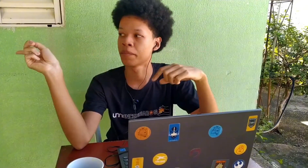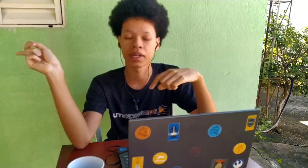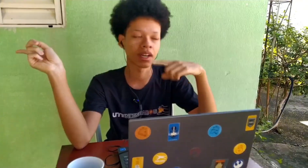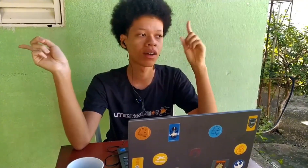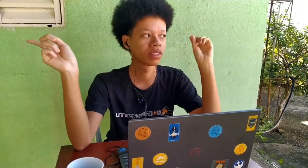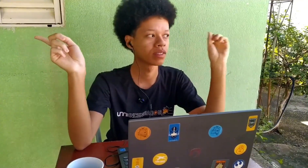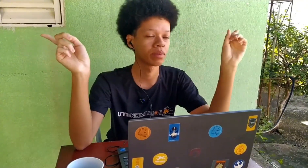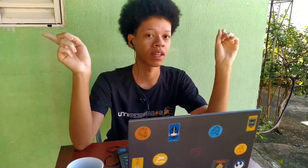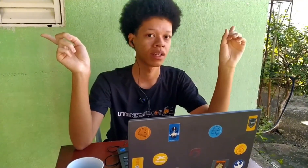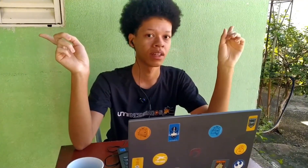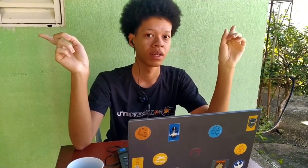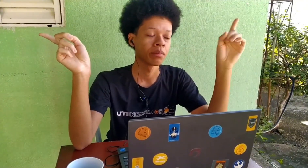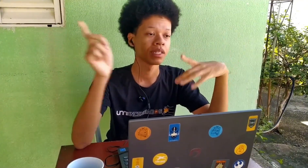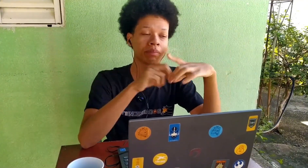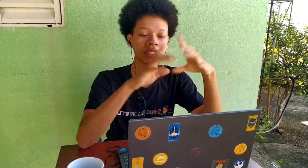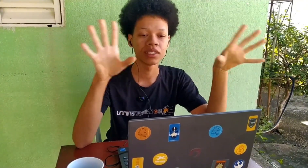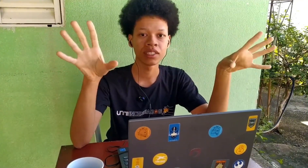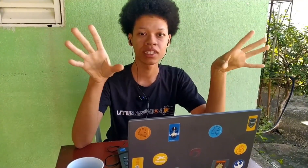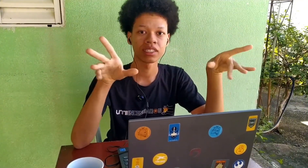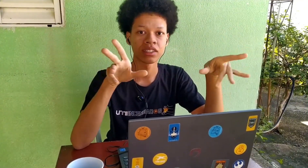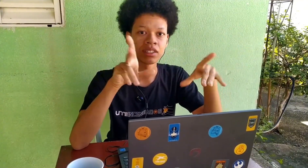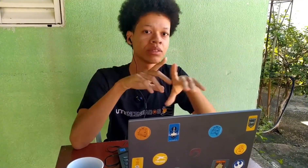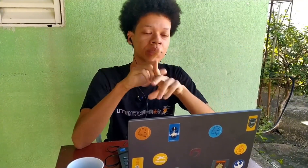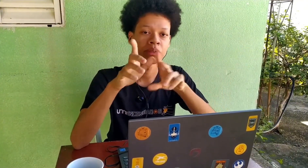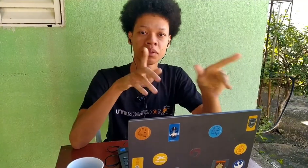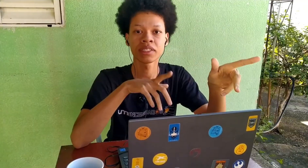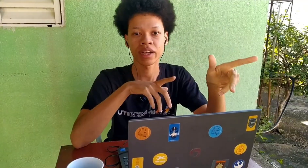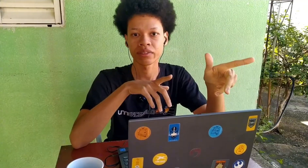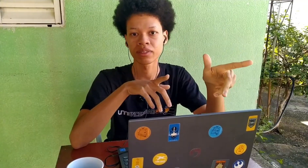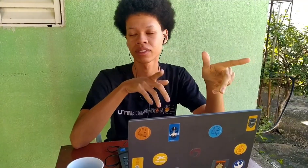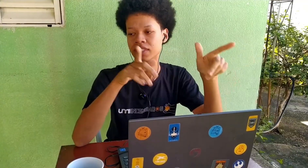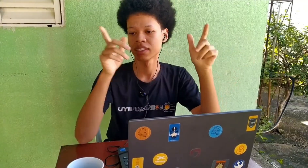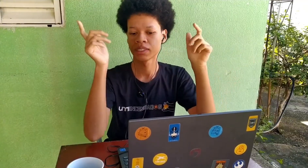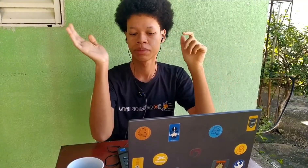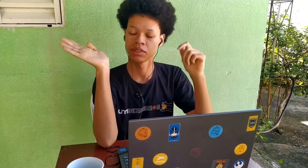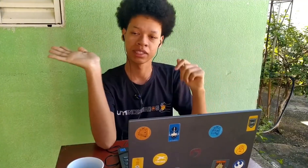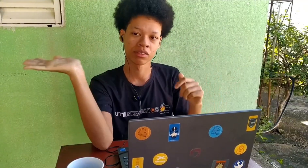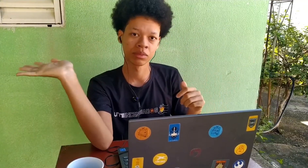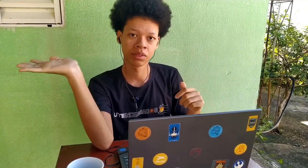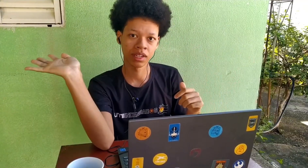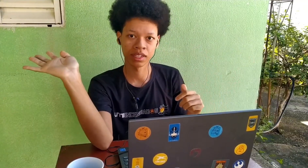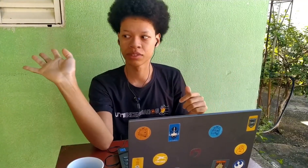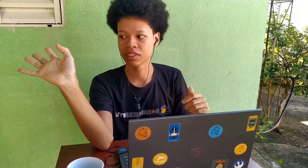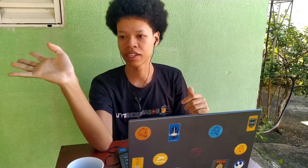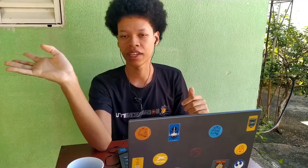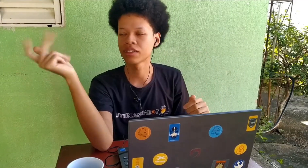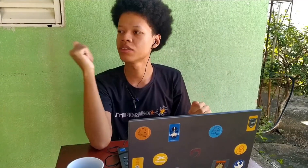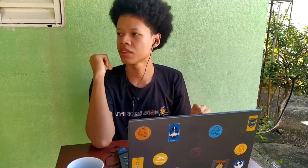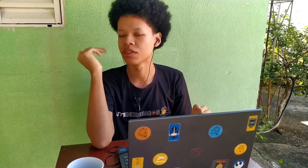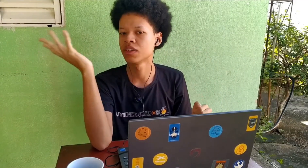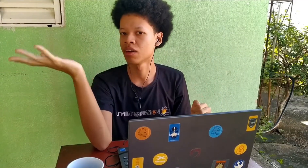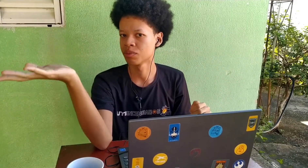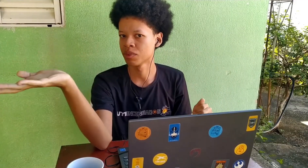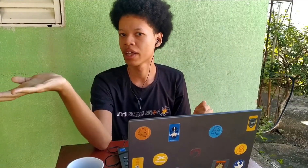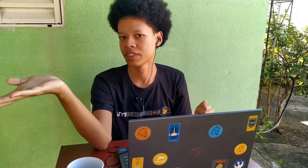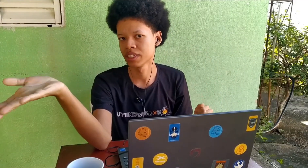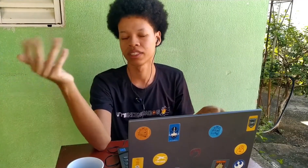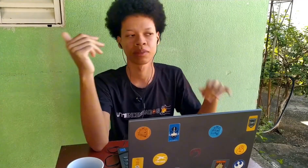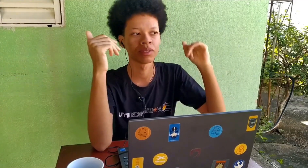pra cá, às vezes pra lá, porque dependia de onde que a pessoa estava. Se a pessoa estava do meu lado direito, eu olhava pro meu lado direito. Se a pessoa